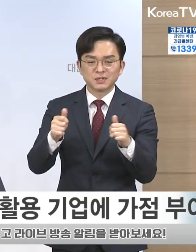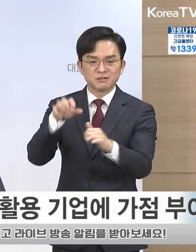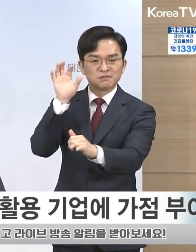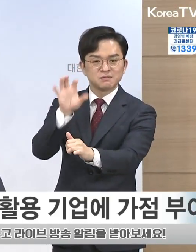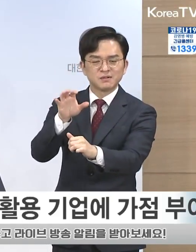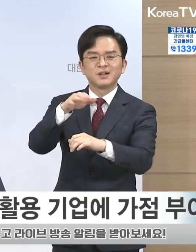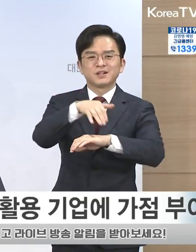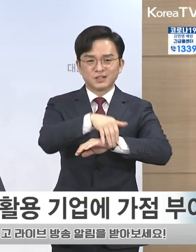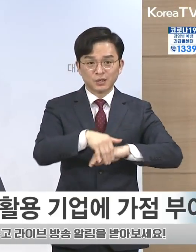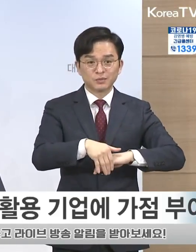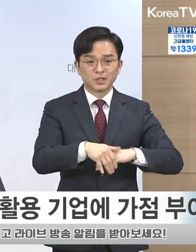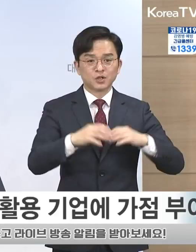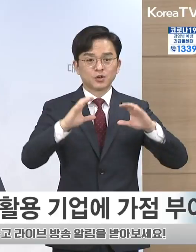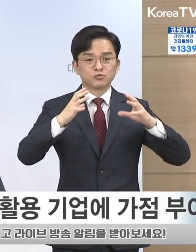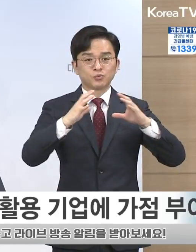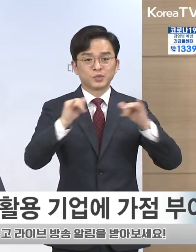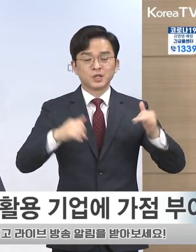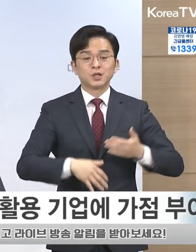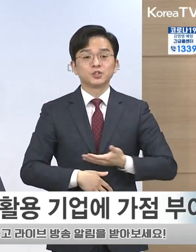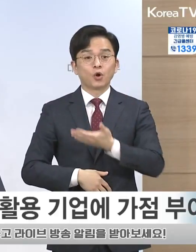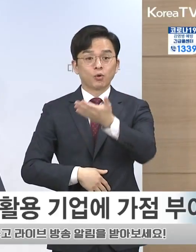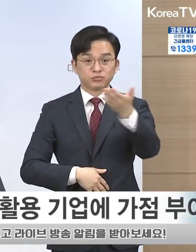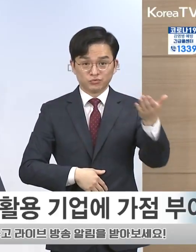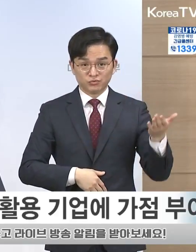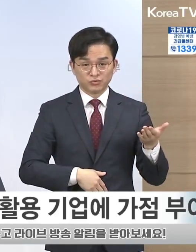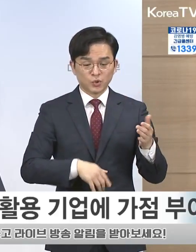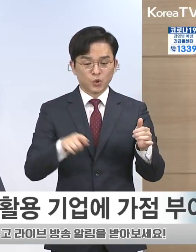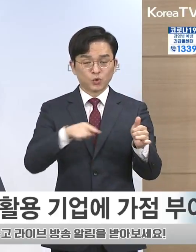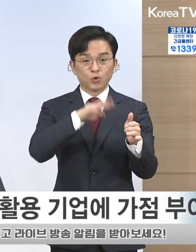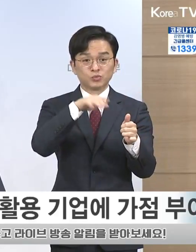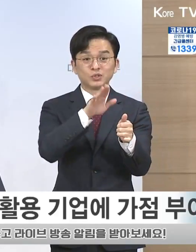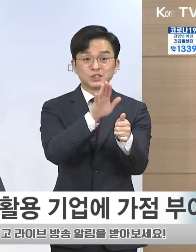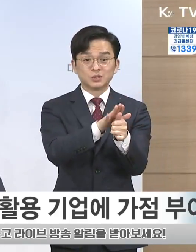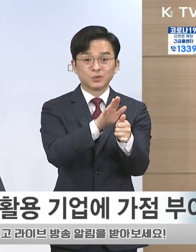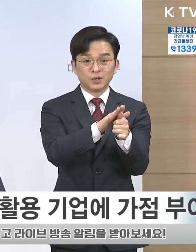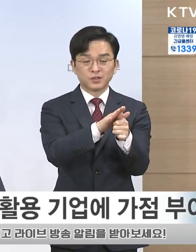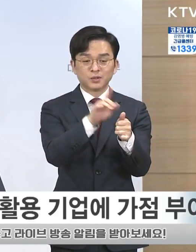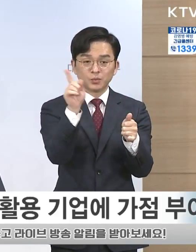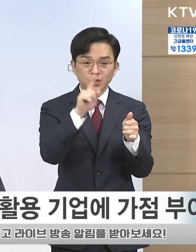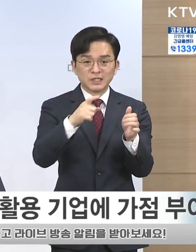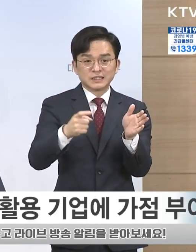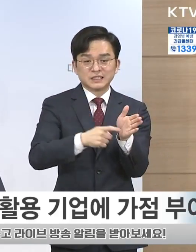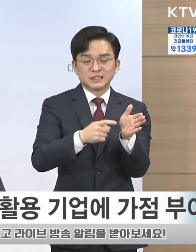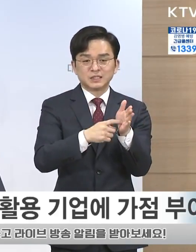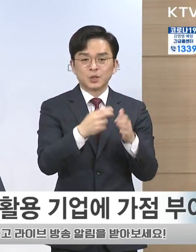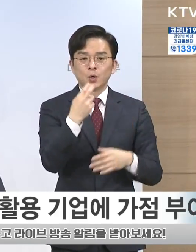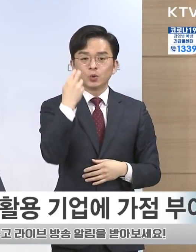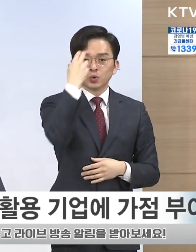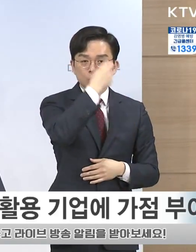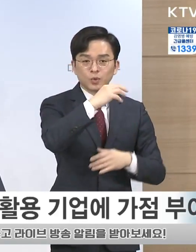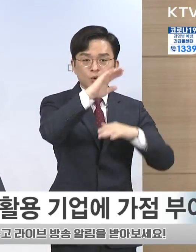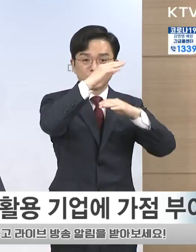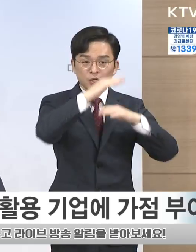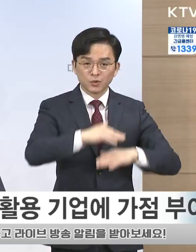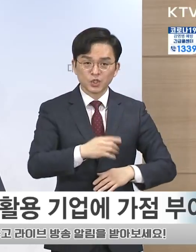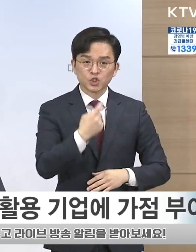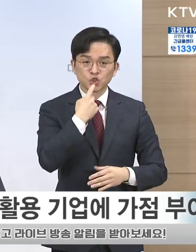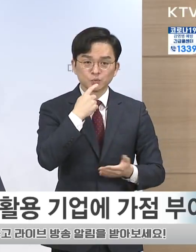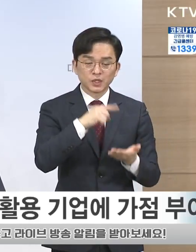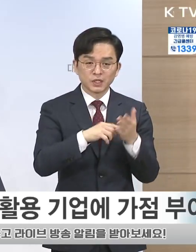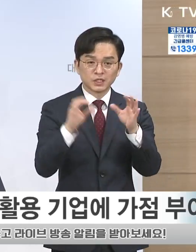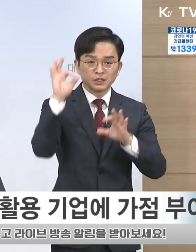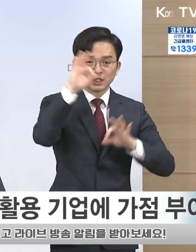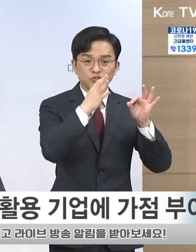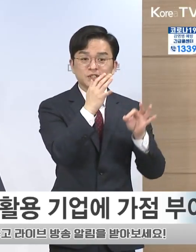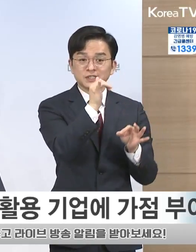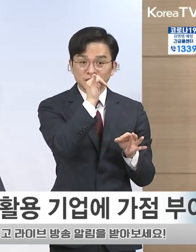예정입니다. 국민들께서 관계부처에서 지원 중인 긴급 돌봄의 내용을 쉽게 찾아보실 수